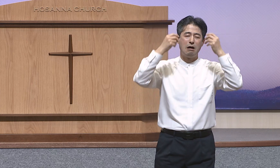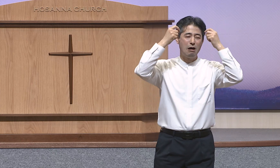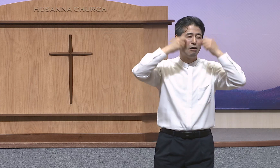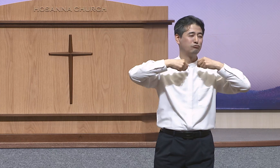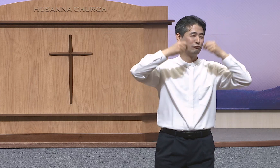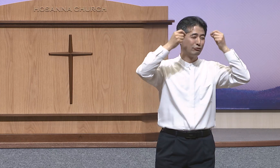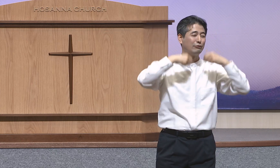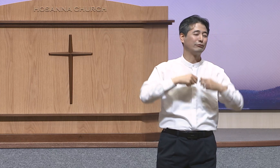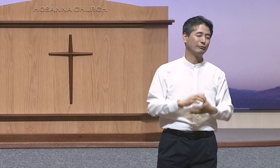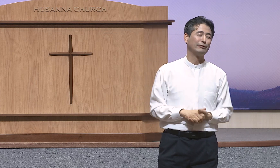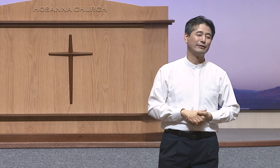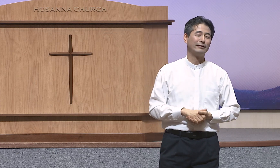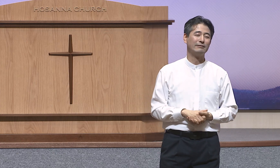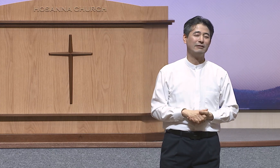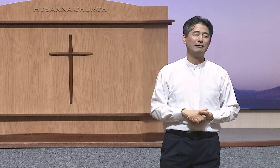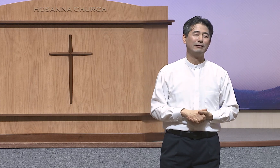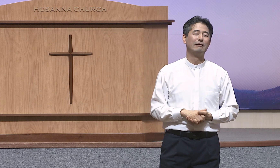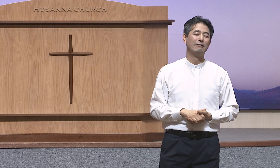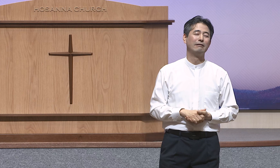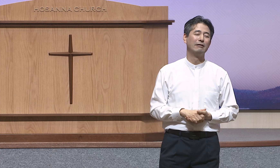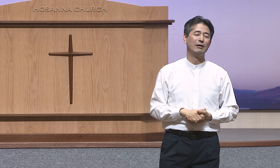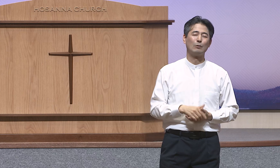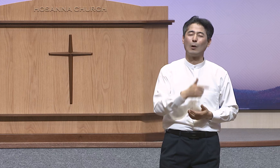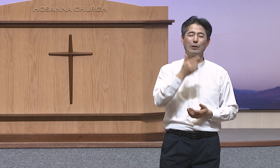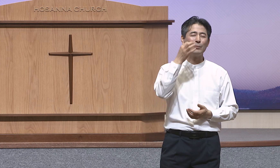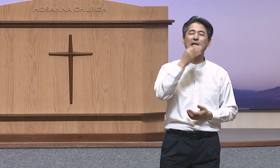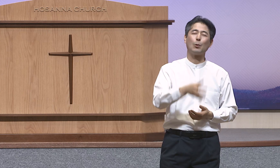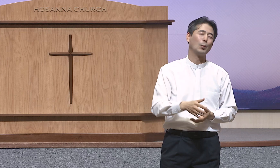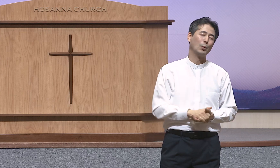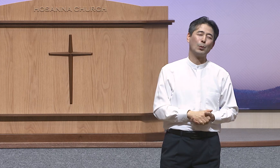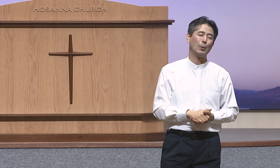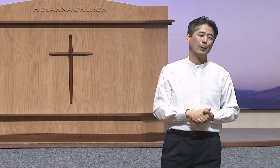또 막 울었어요. 그 옥상에 올라가서 너무 힘들다.